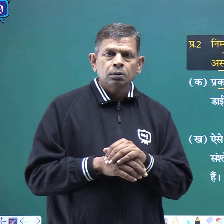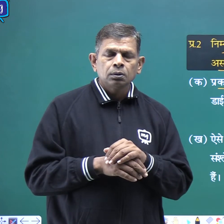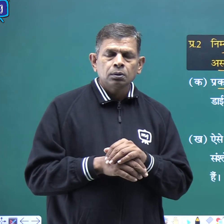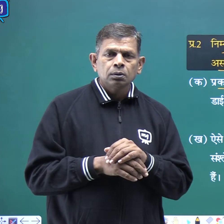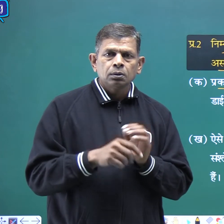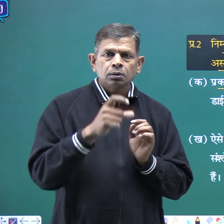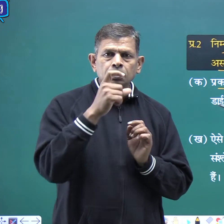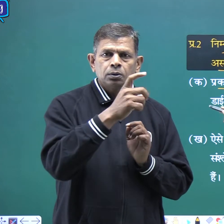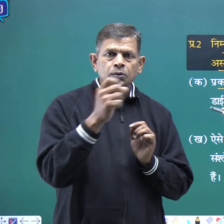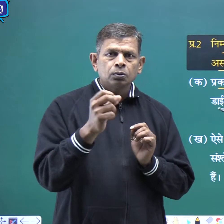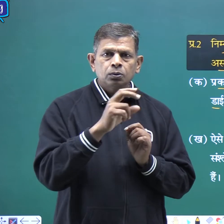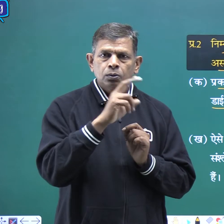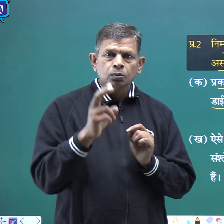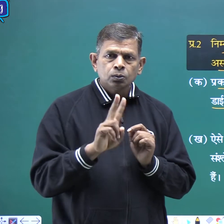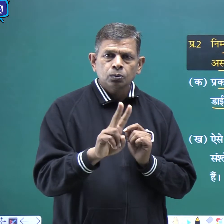कार्बन डाइऑक्साइड